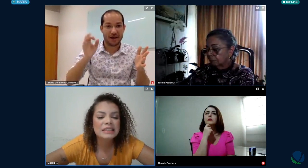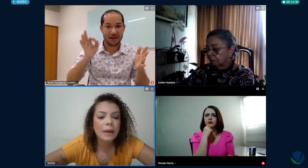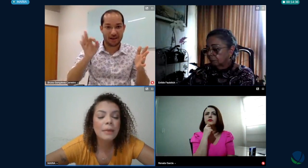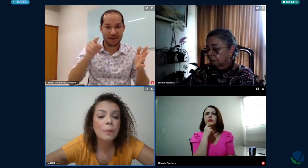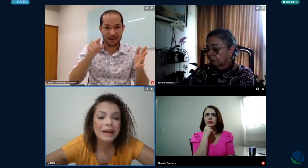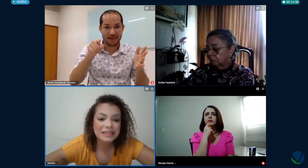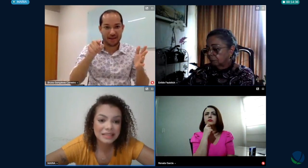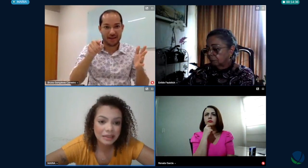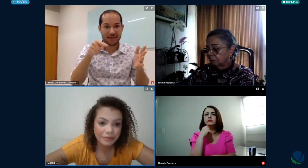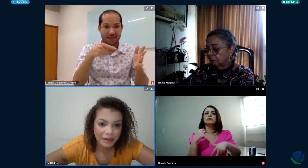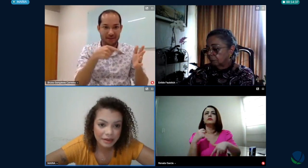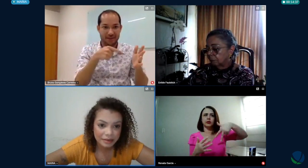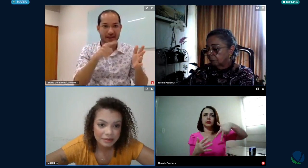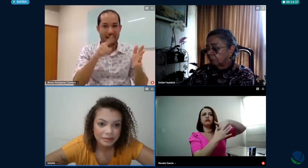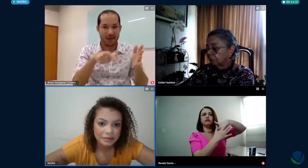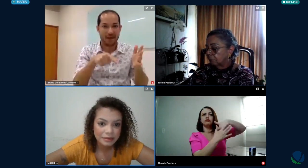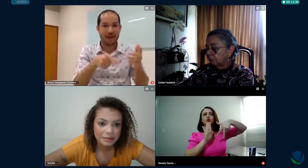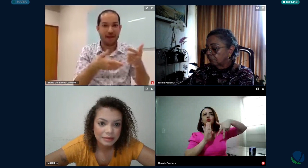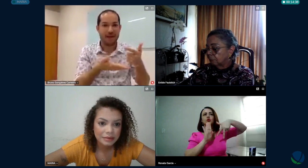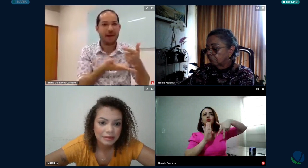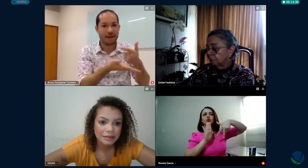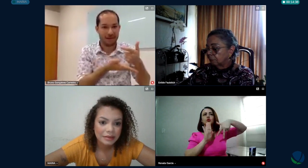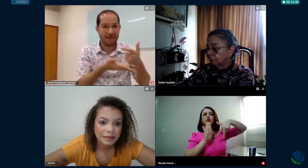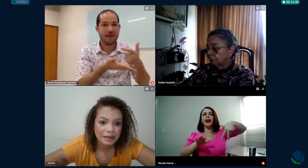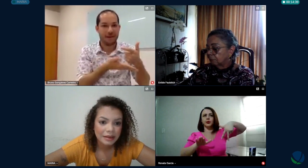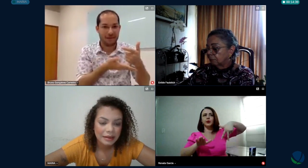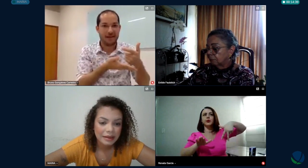Em relação à mão passiva,